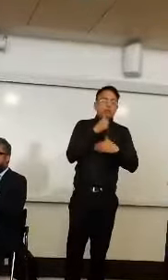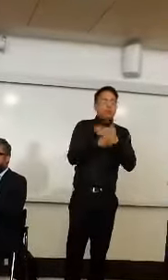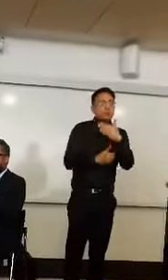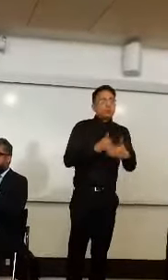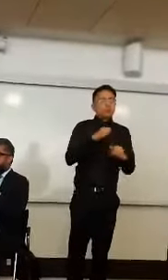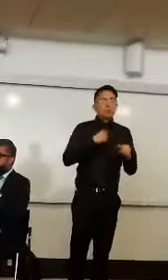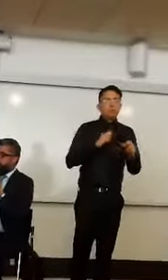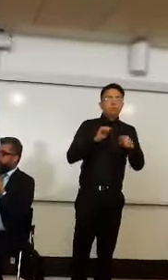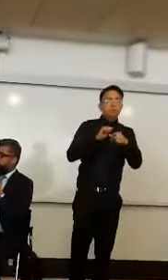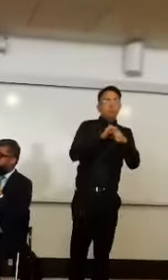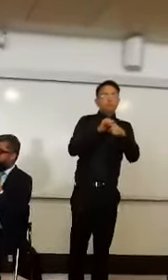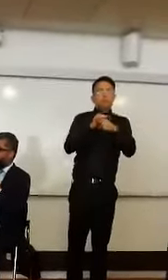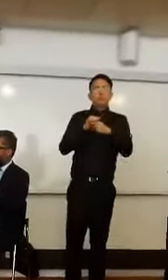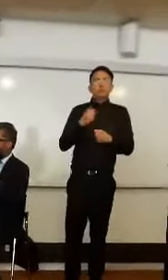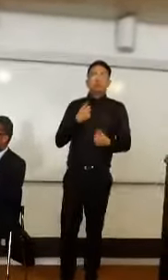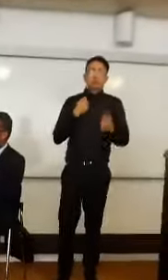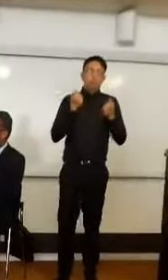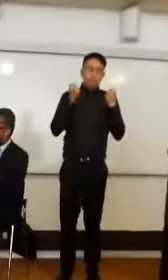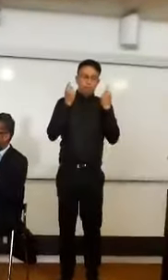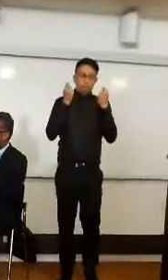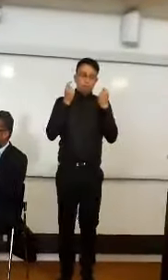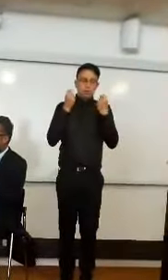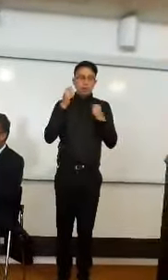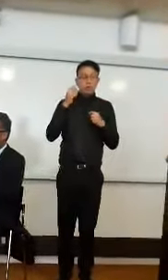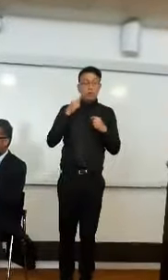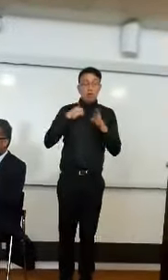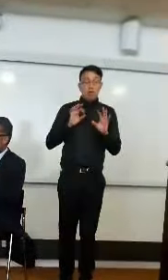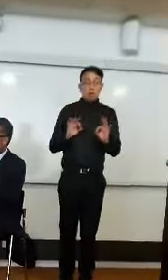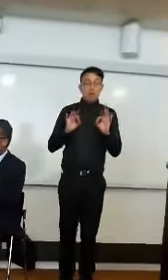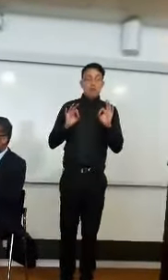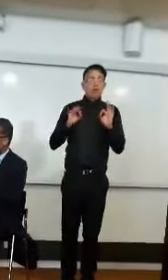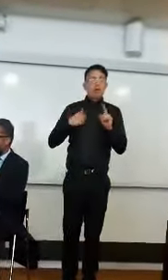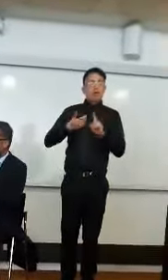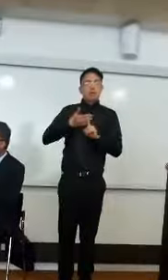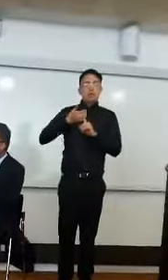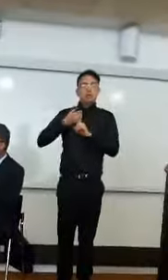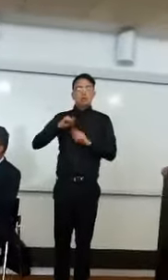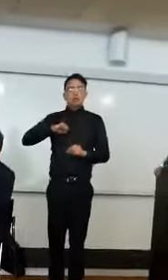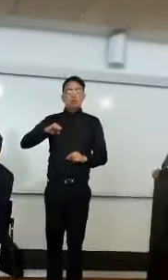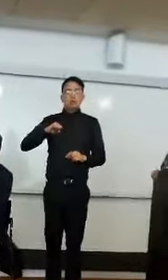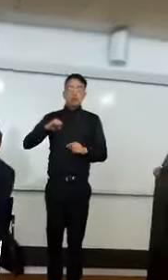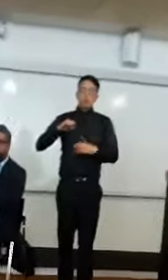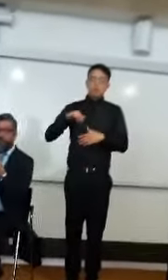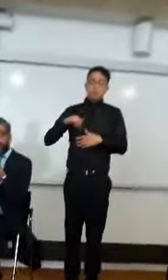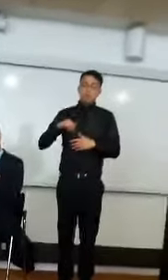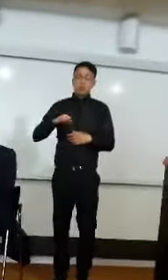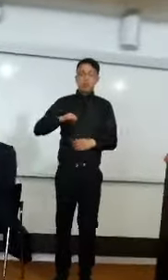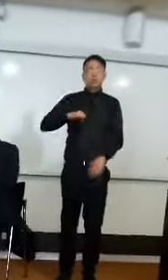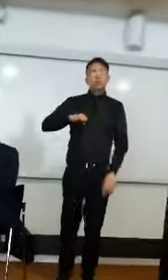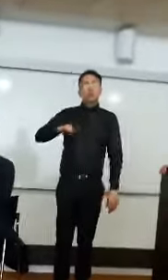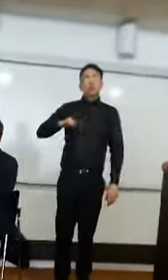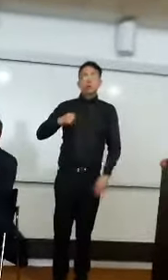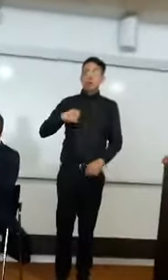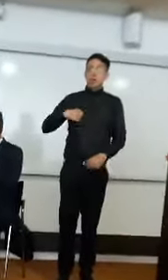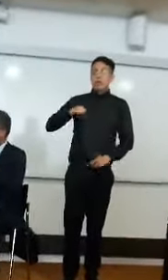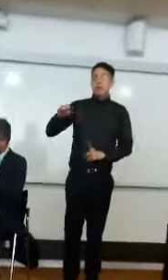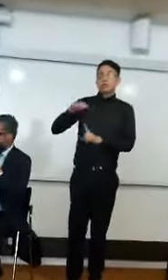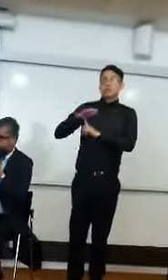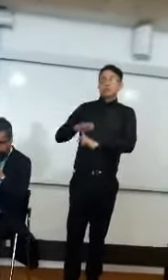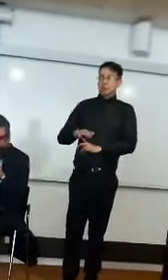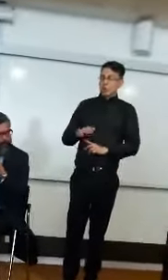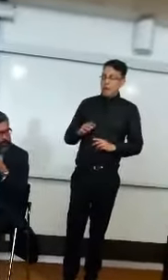Entiendo que la garantía de los derechos no debe ser progresiva, es decir, el reconocimiento y la no vulneración. No podemos decir, sí, ay, se lo vulneraron, qué pena.